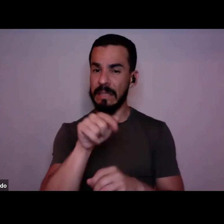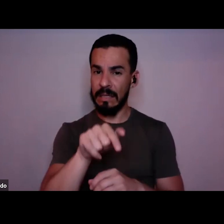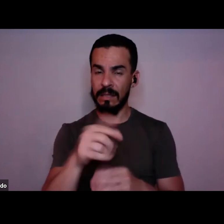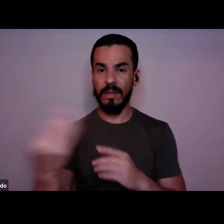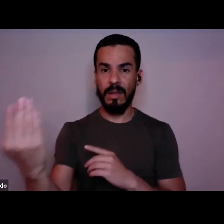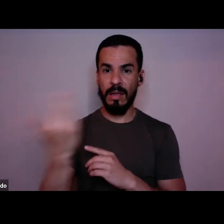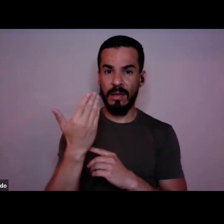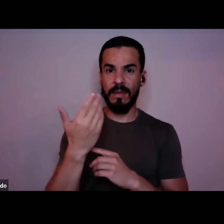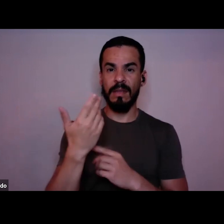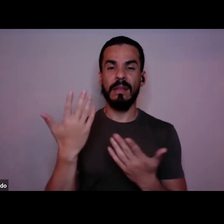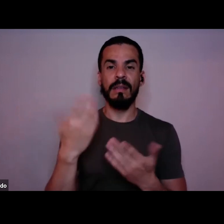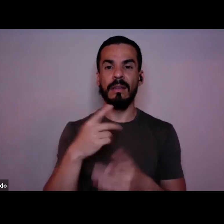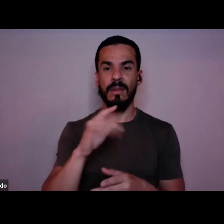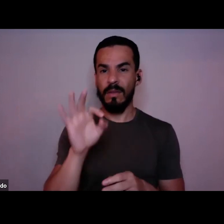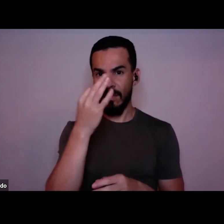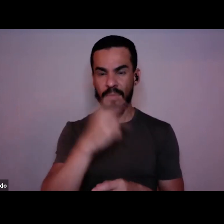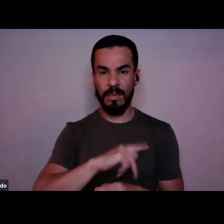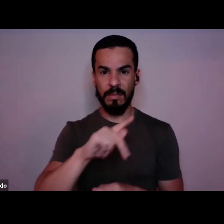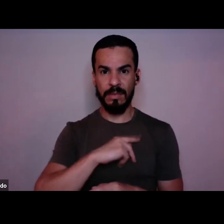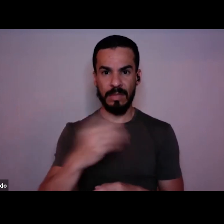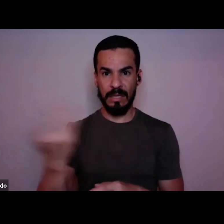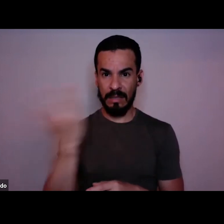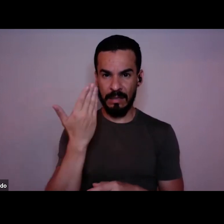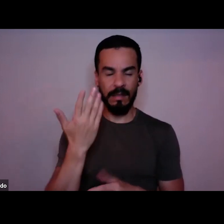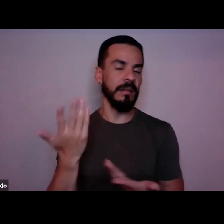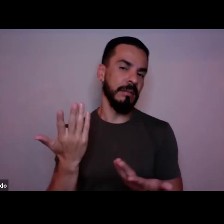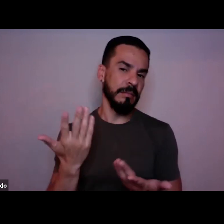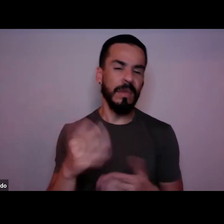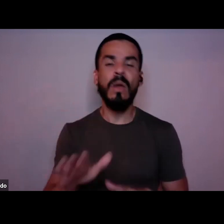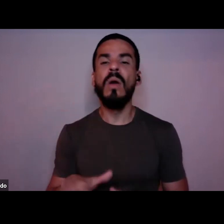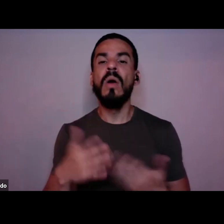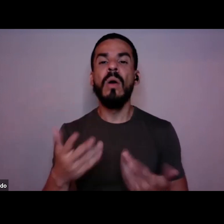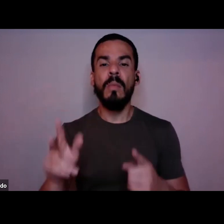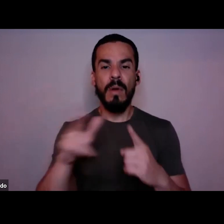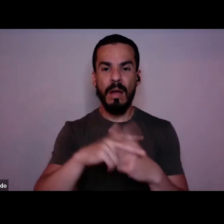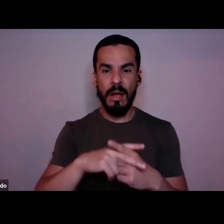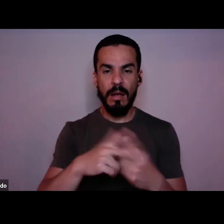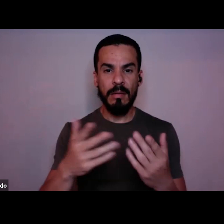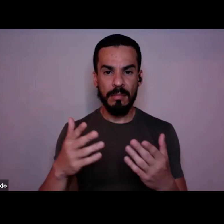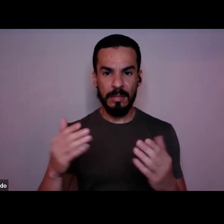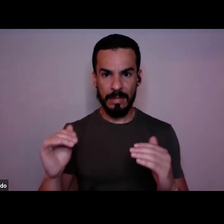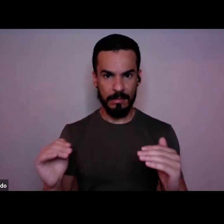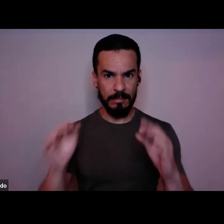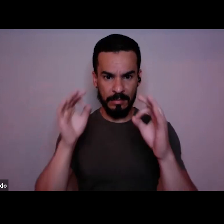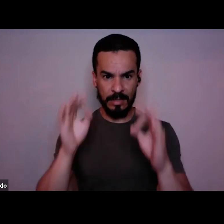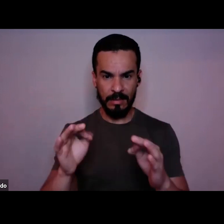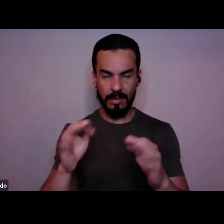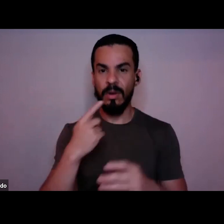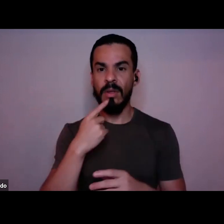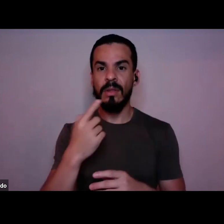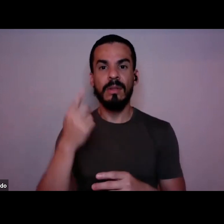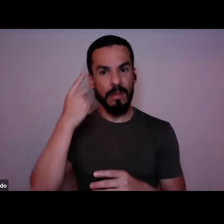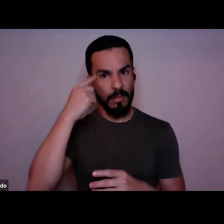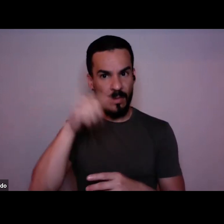afecte de manera personal y directa es decir cómo aplicar con proporcionalidad lo dicho por la